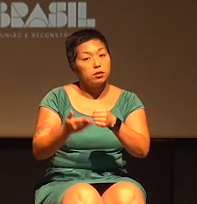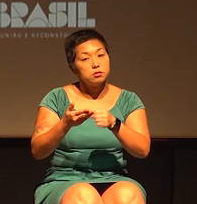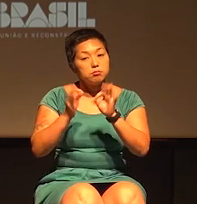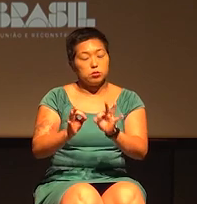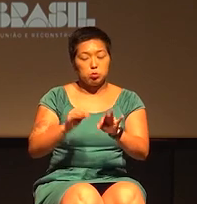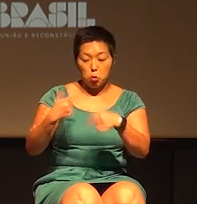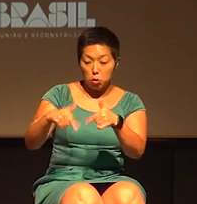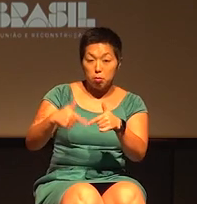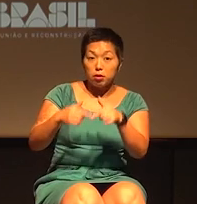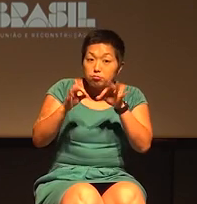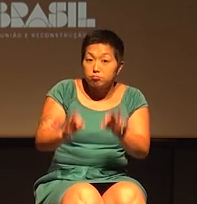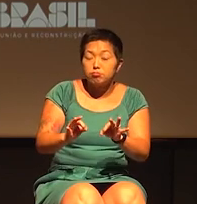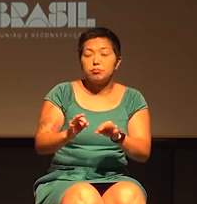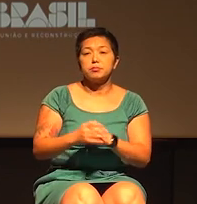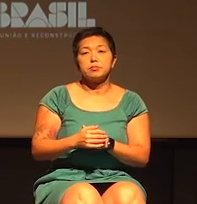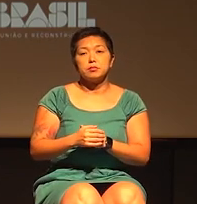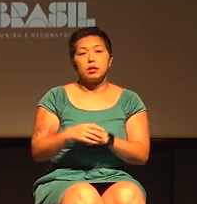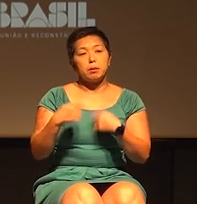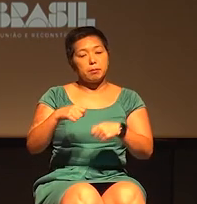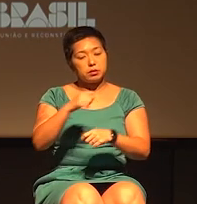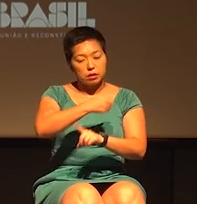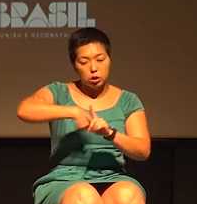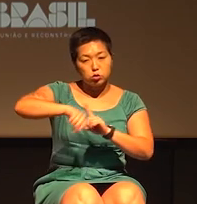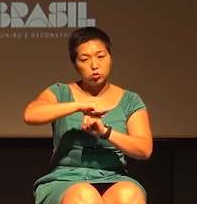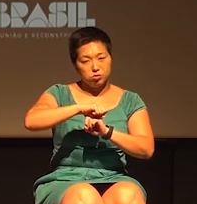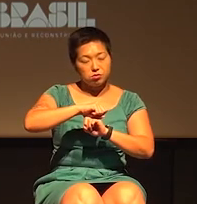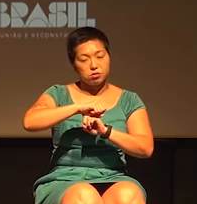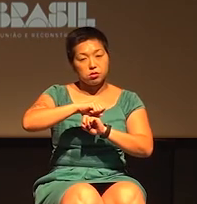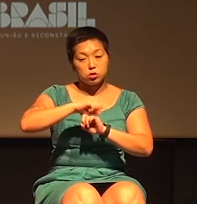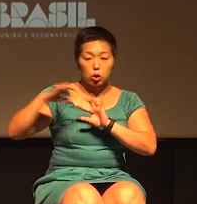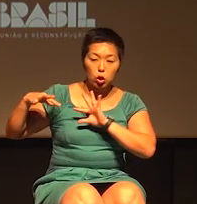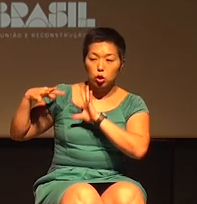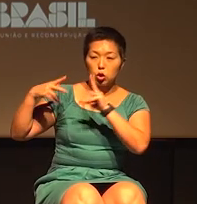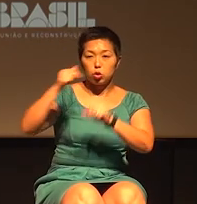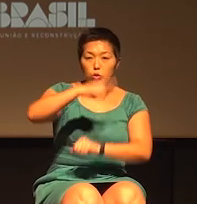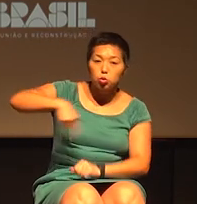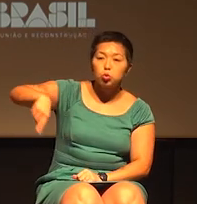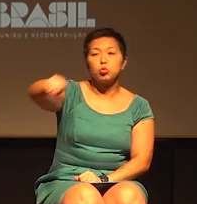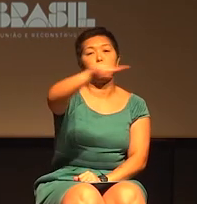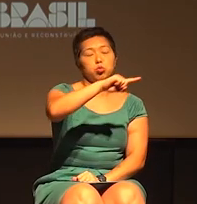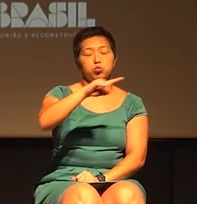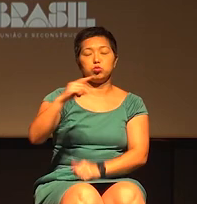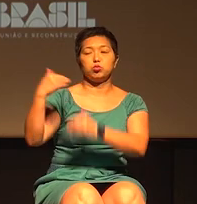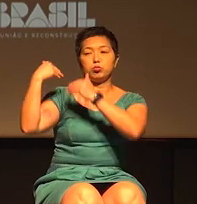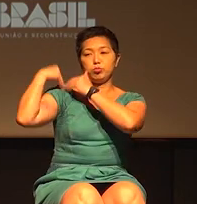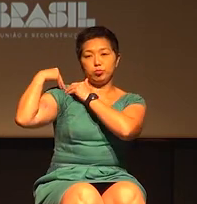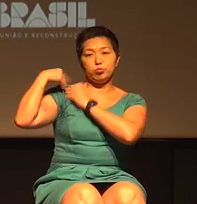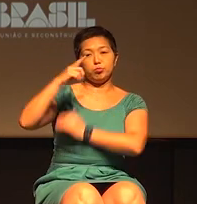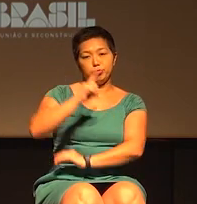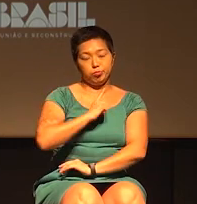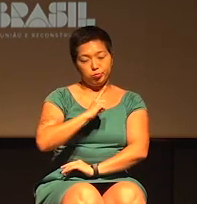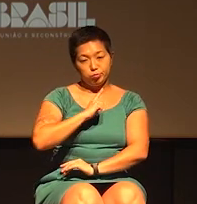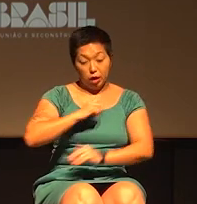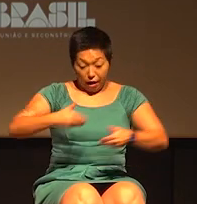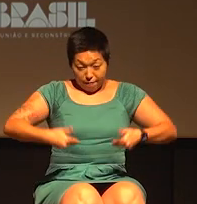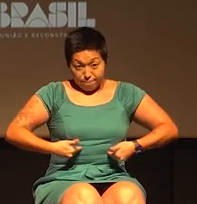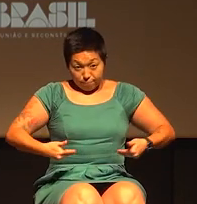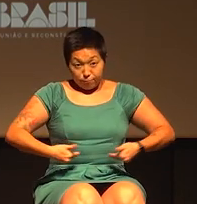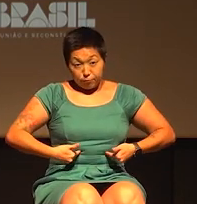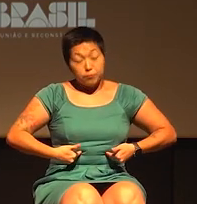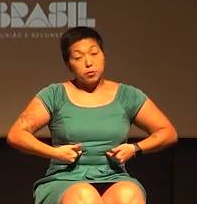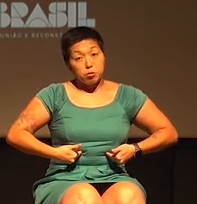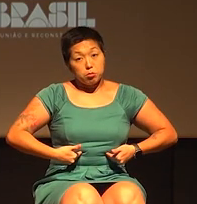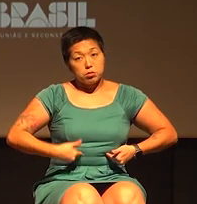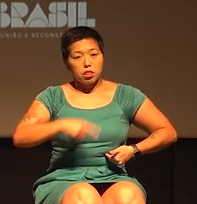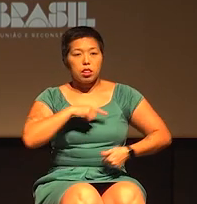precisa né um momento que a sociedade né como a taita falou Todos nós somos eh eh a fome Ela tem